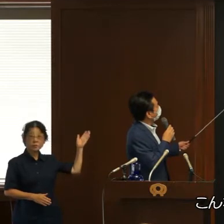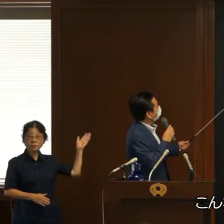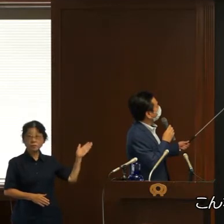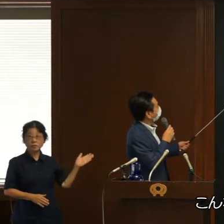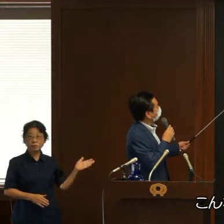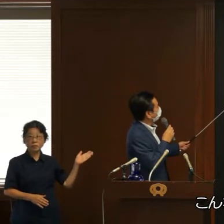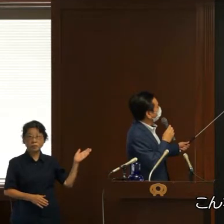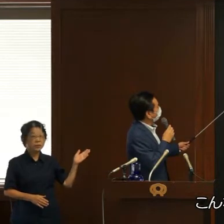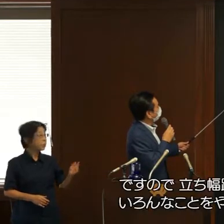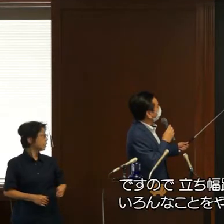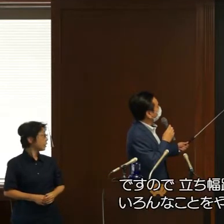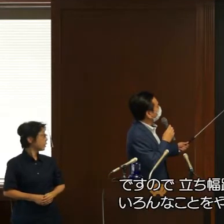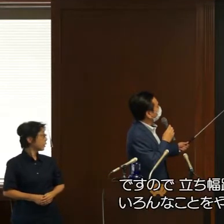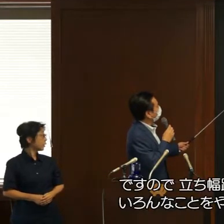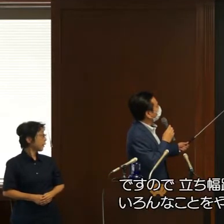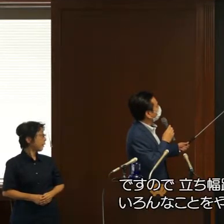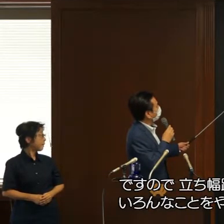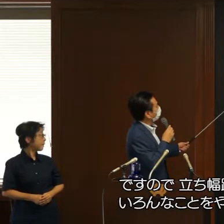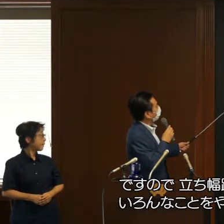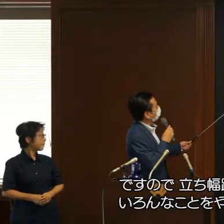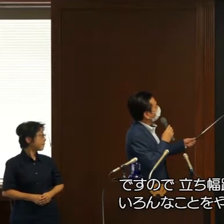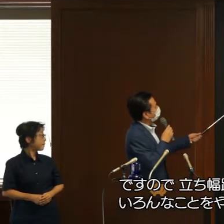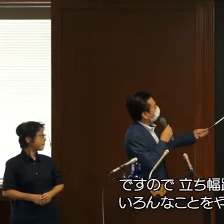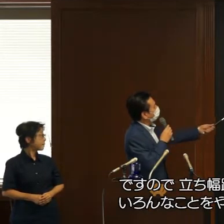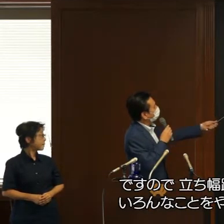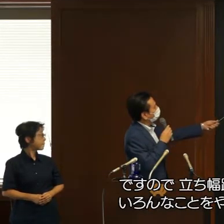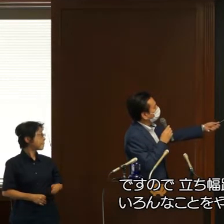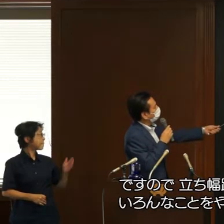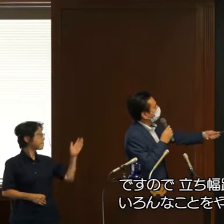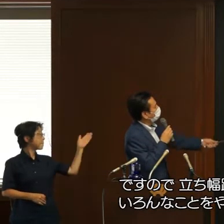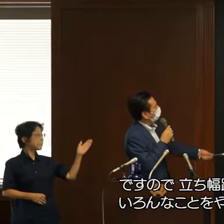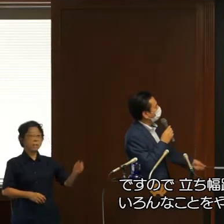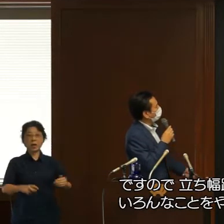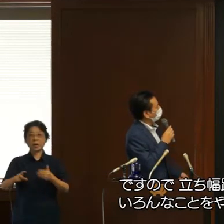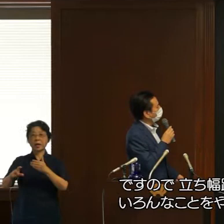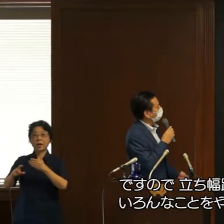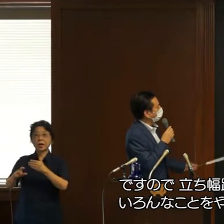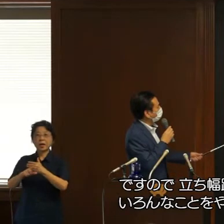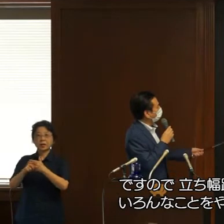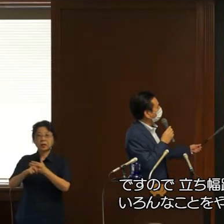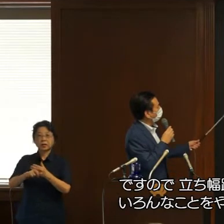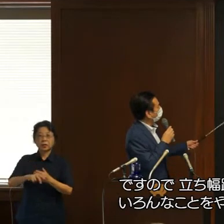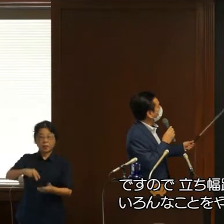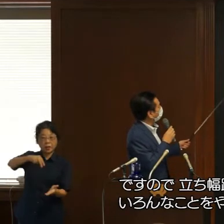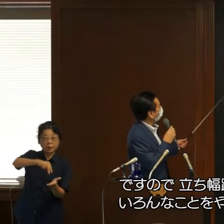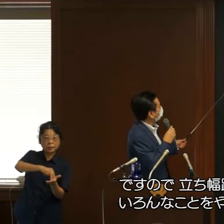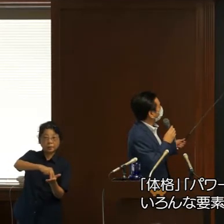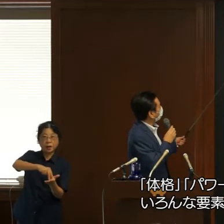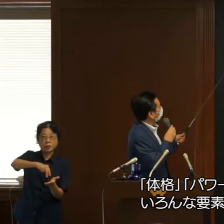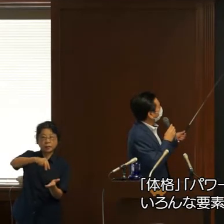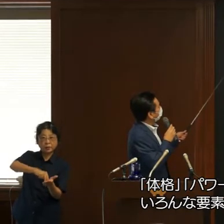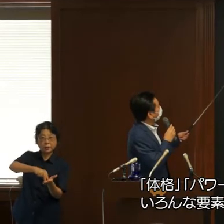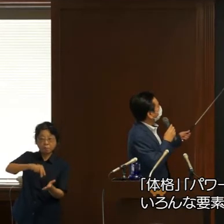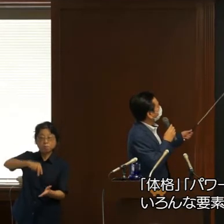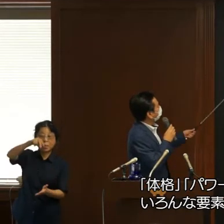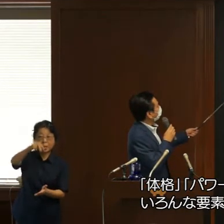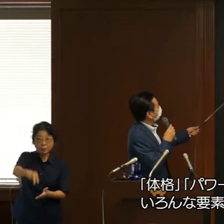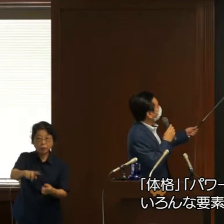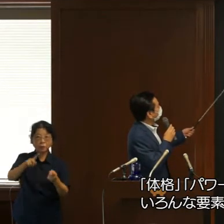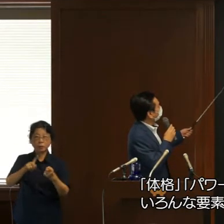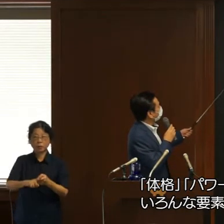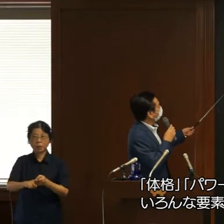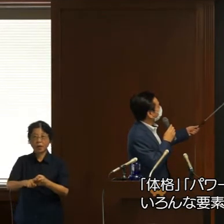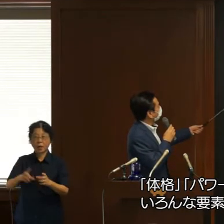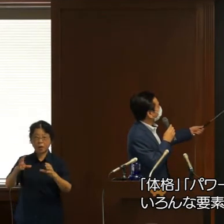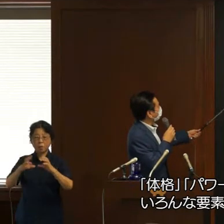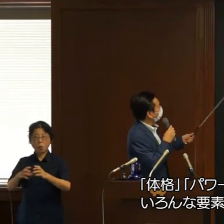です。ですので、まあ、立ち幅跳びとかいろいろこう、あとはボール投げとかいろんなことをやって、体格パ